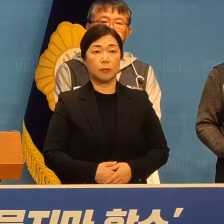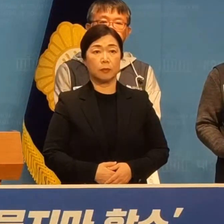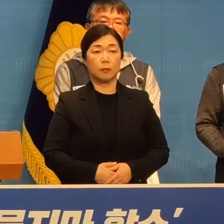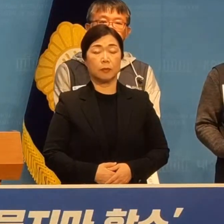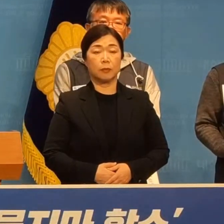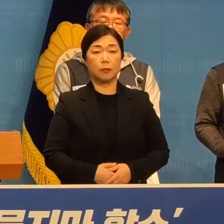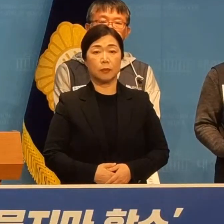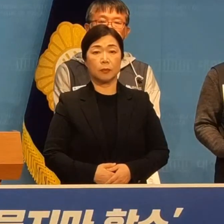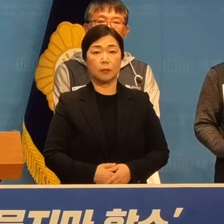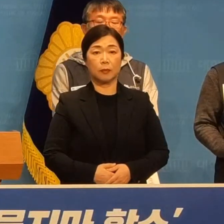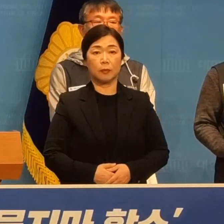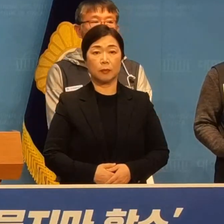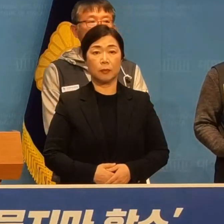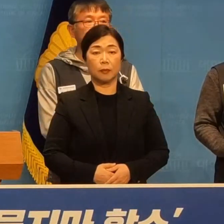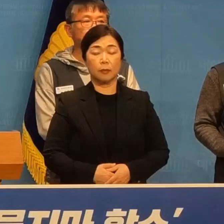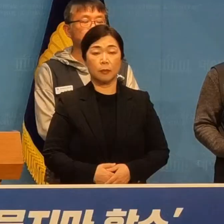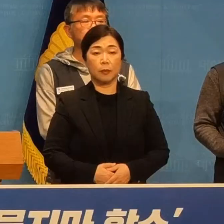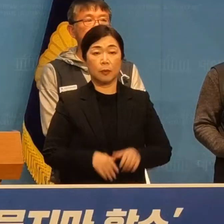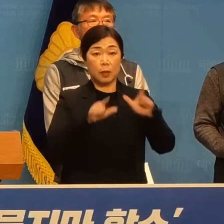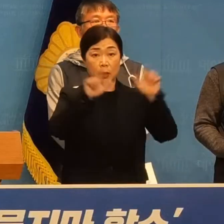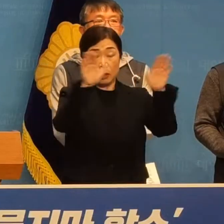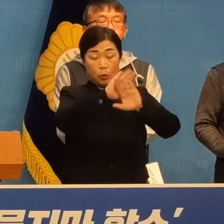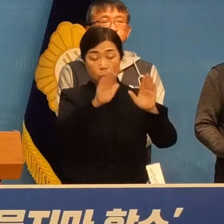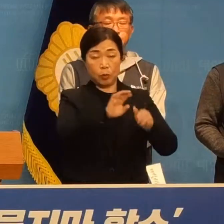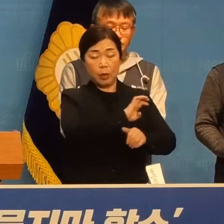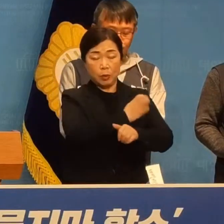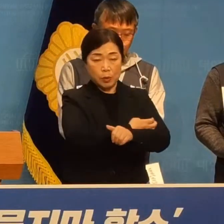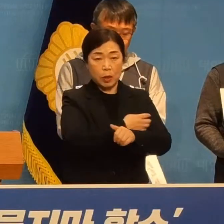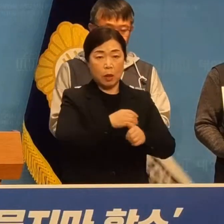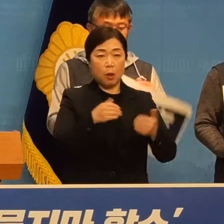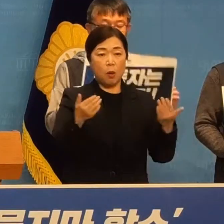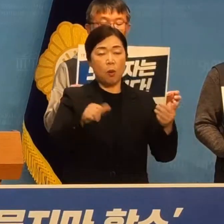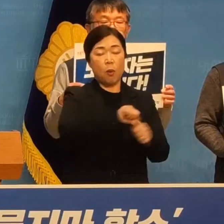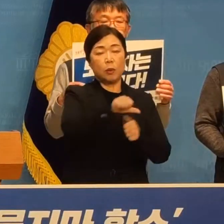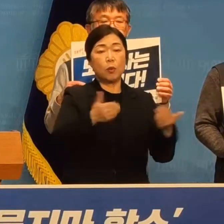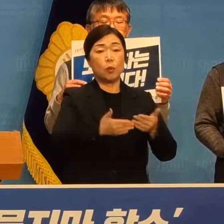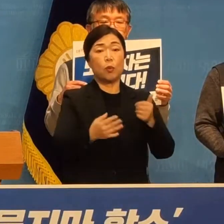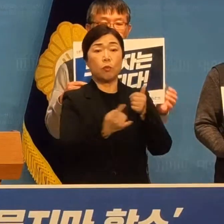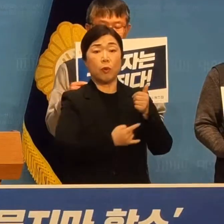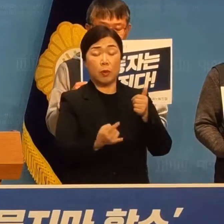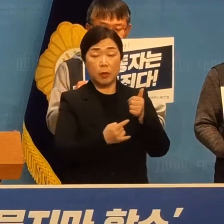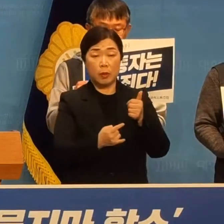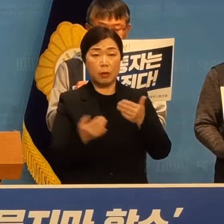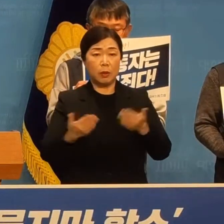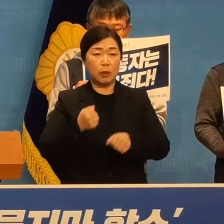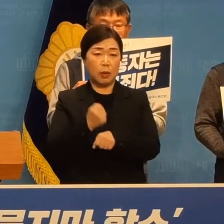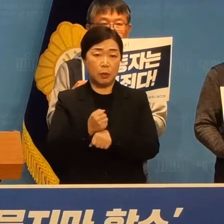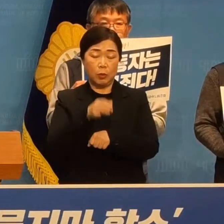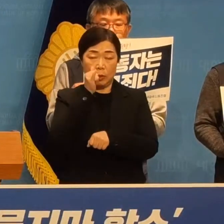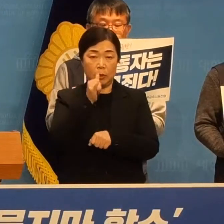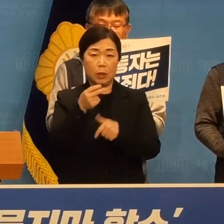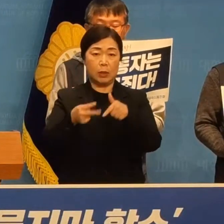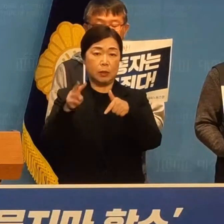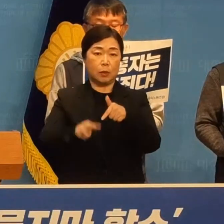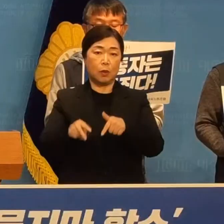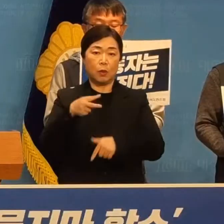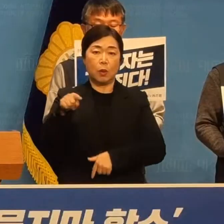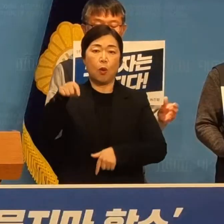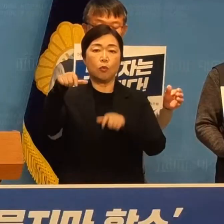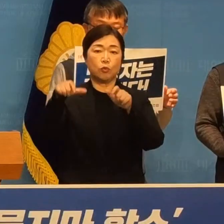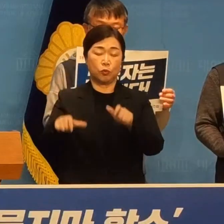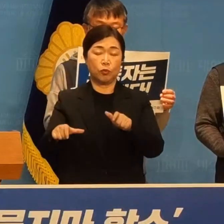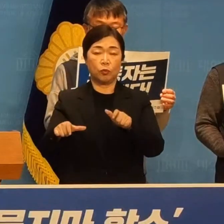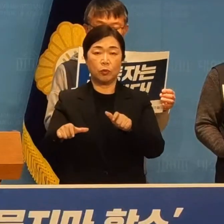예, 기후에너지 환경노동위원회에서 활동하고 있는 인천 서구 국회의원 이용우입니다.